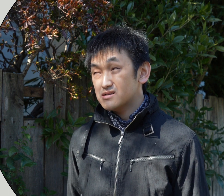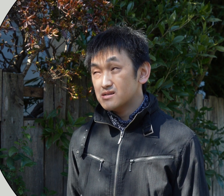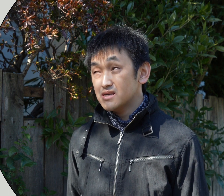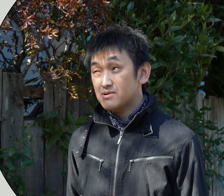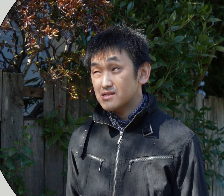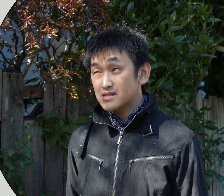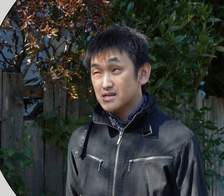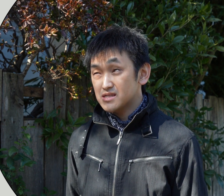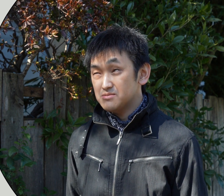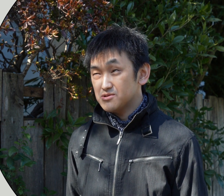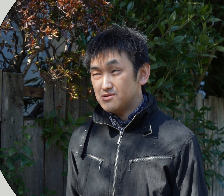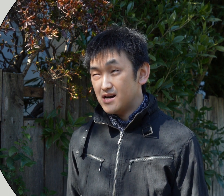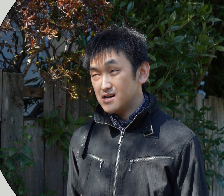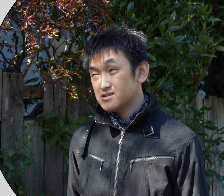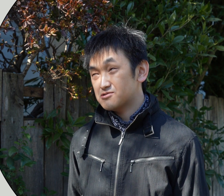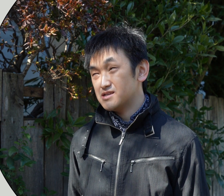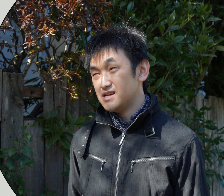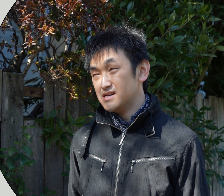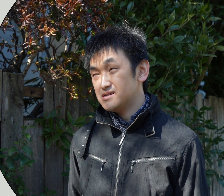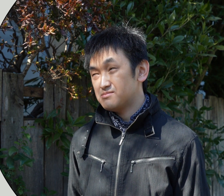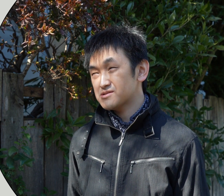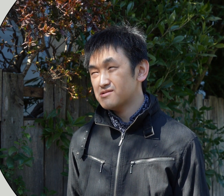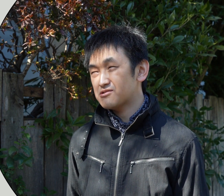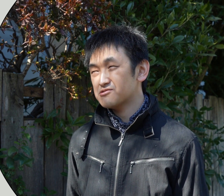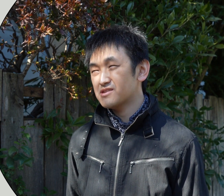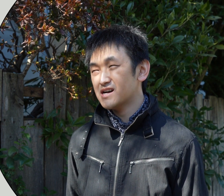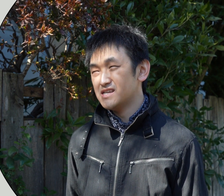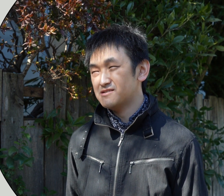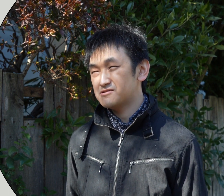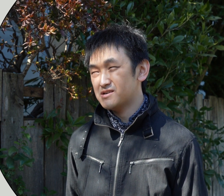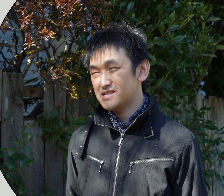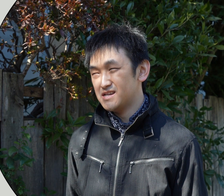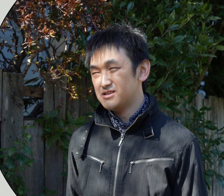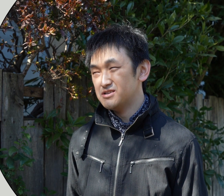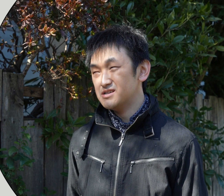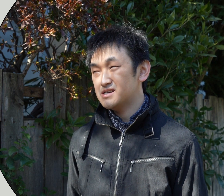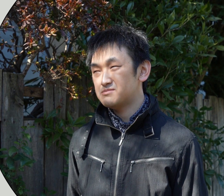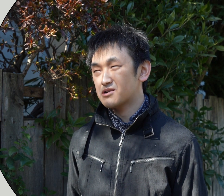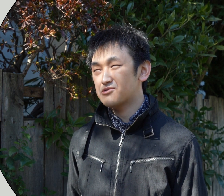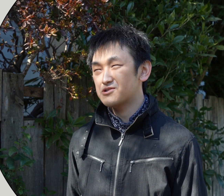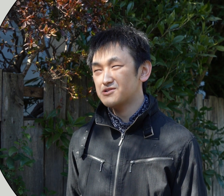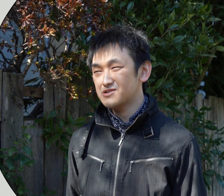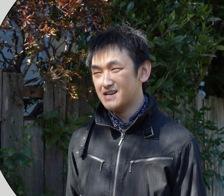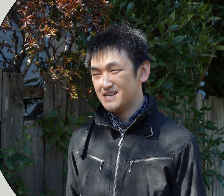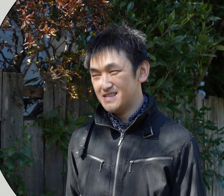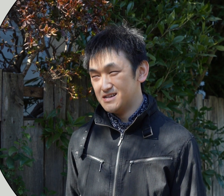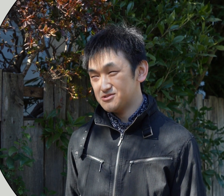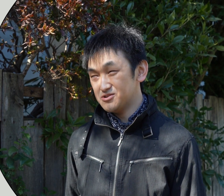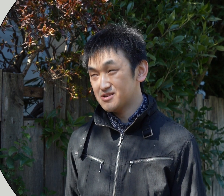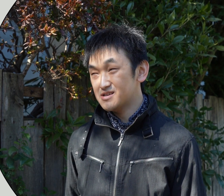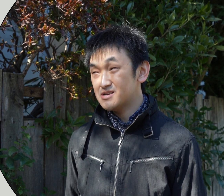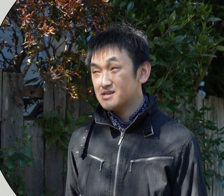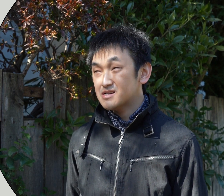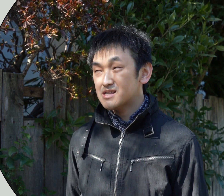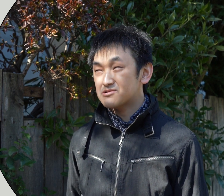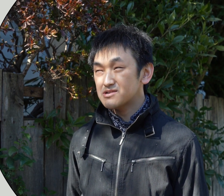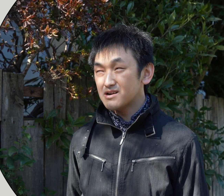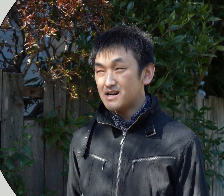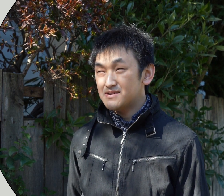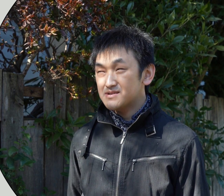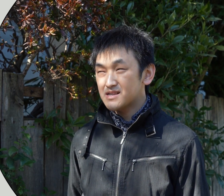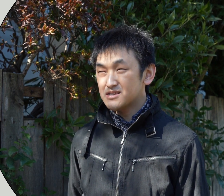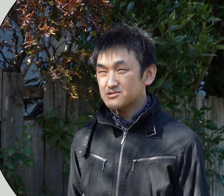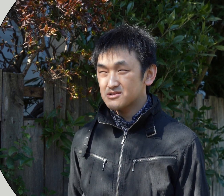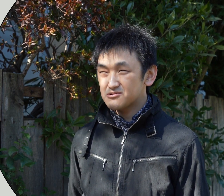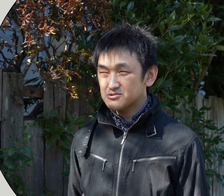まあ今扱ってるものはこれでまそれはこの中に含まれているまこういう概念であるとで